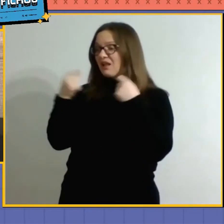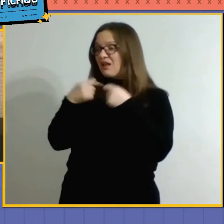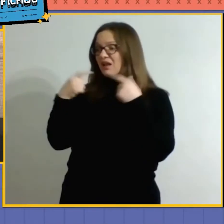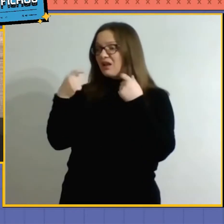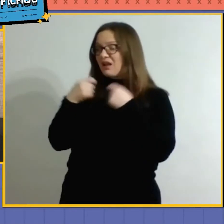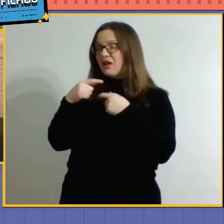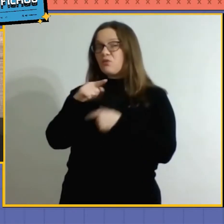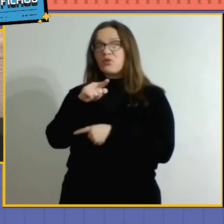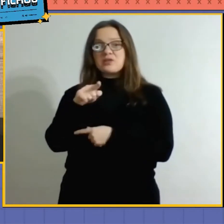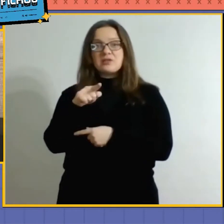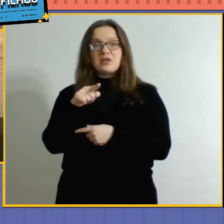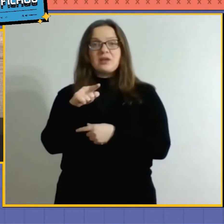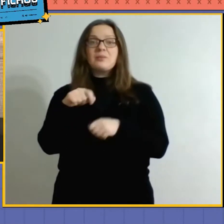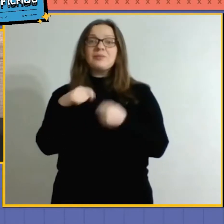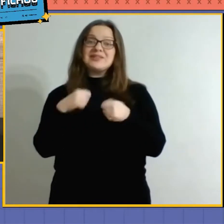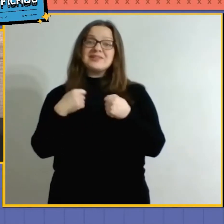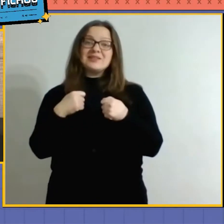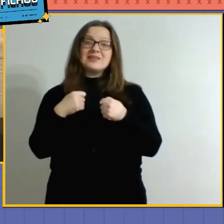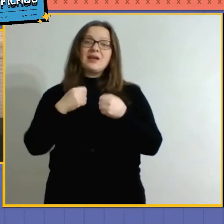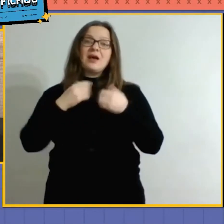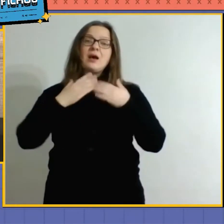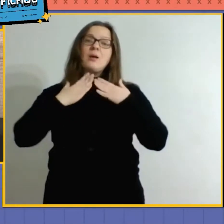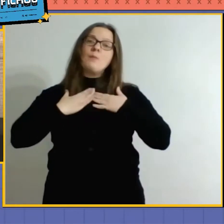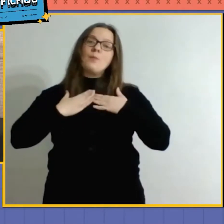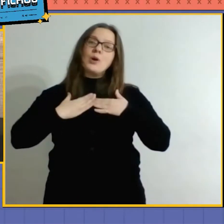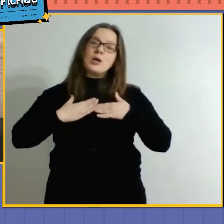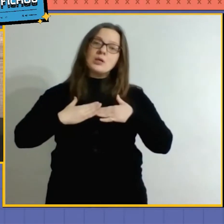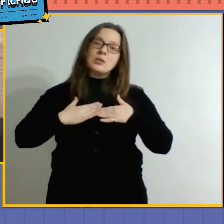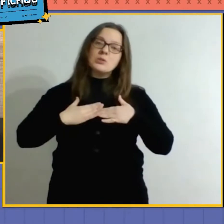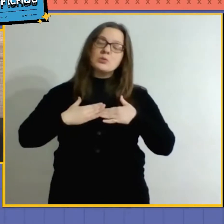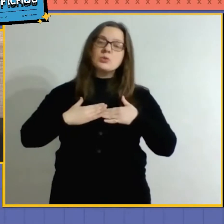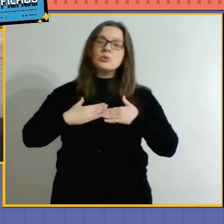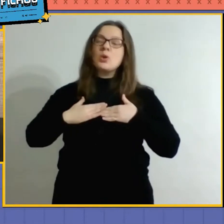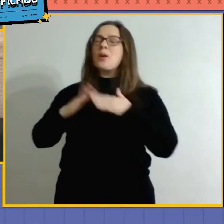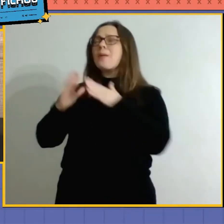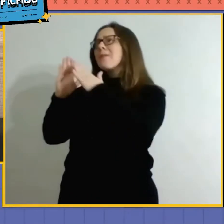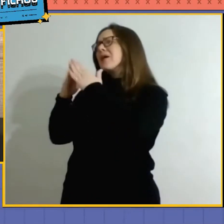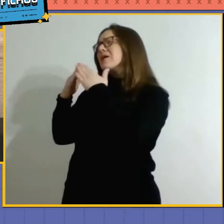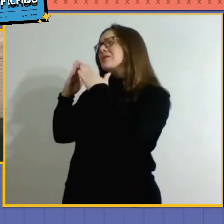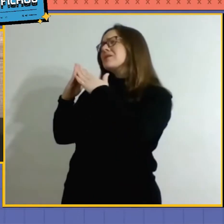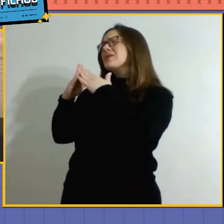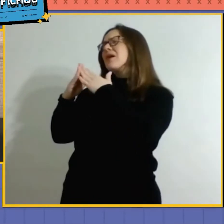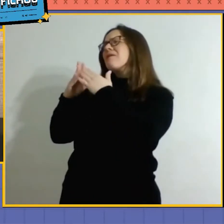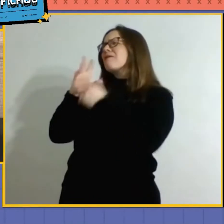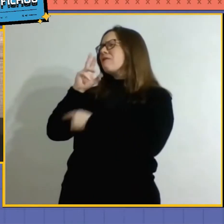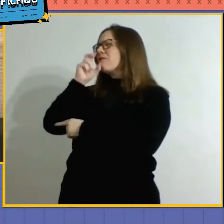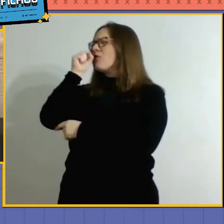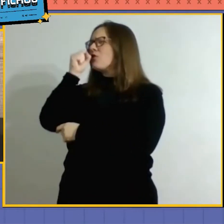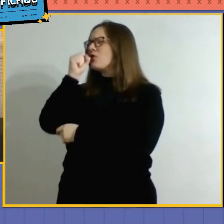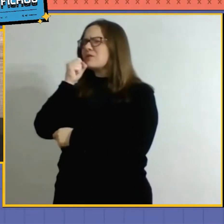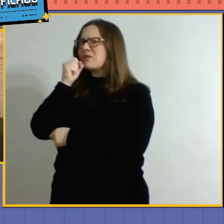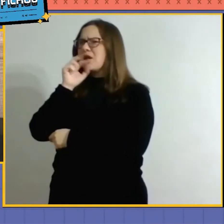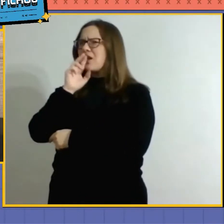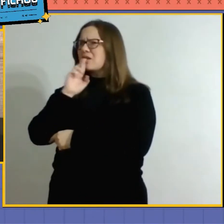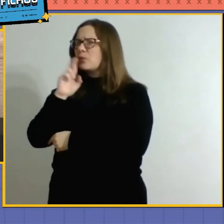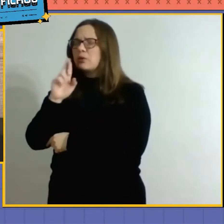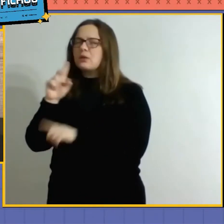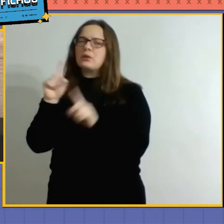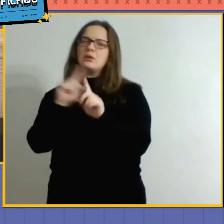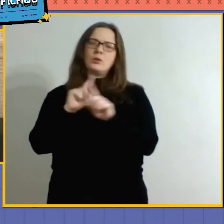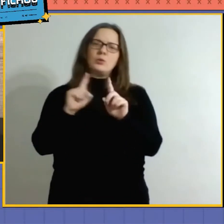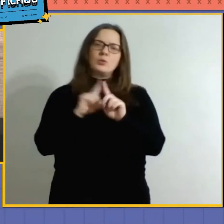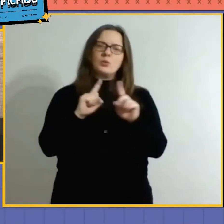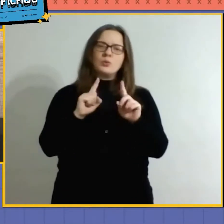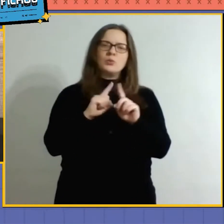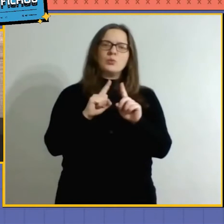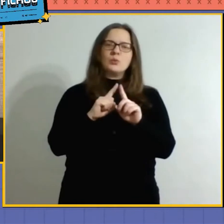Manso no Senhor busca força no Senhor seja Manso não retruque certamente essa pessoa vai perceber Por que que essa pessoa não